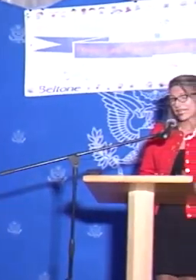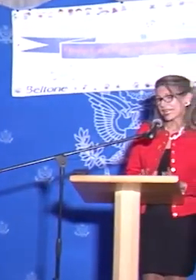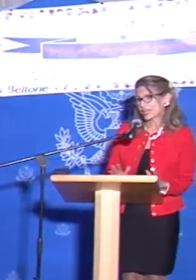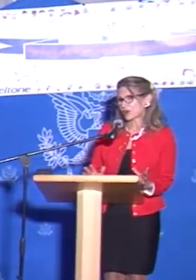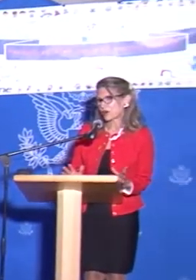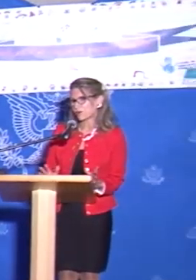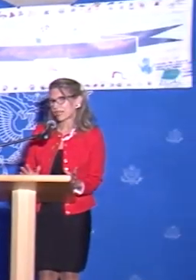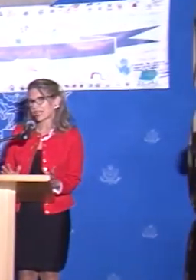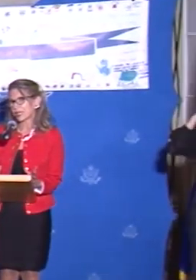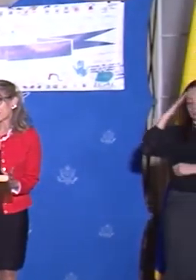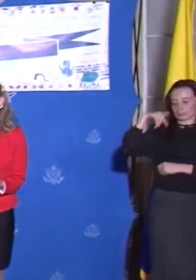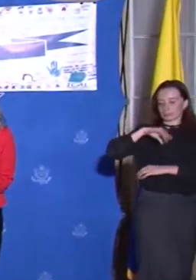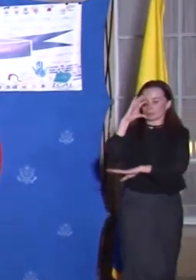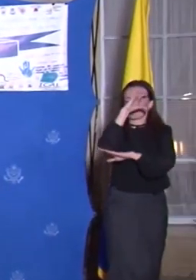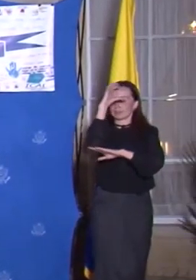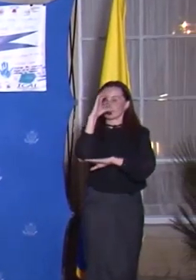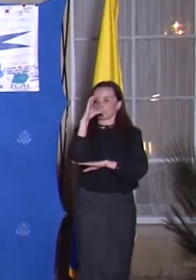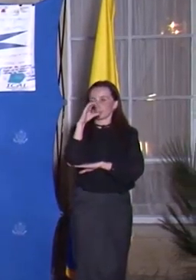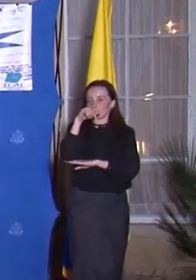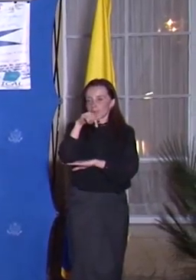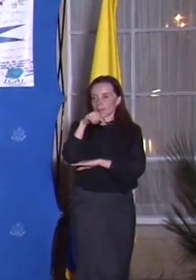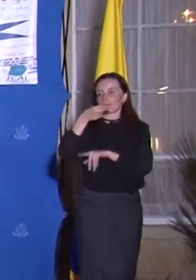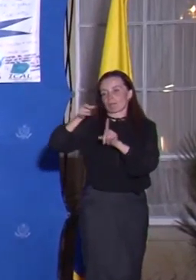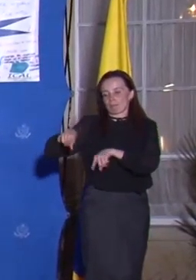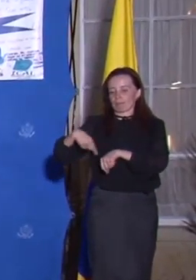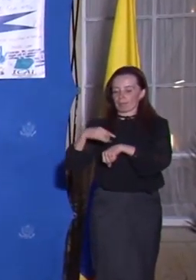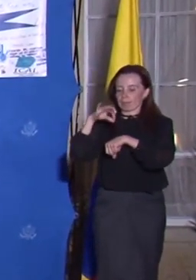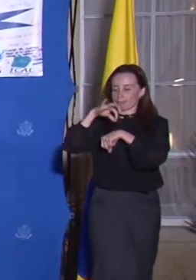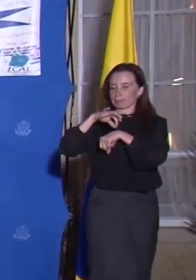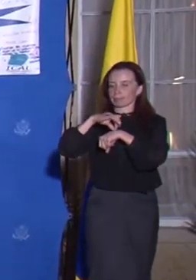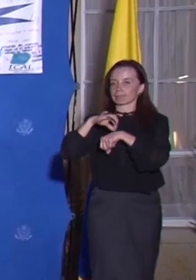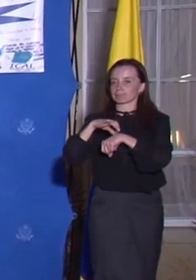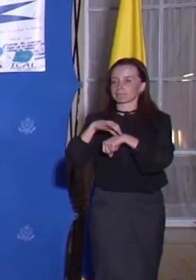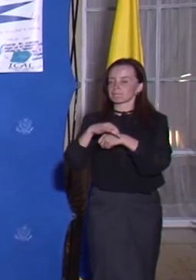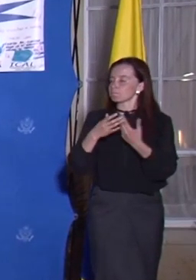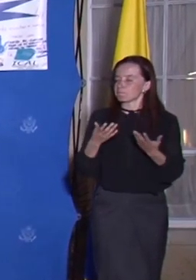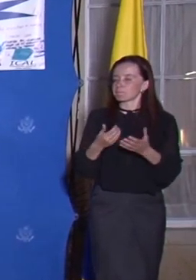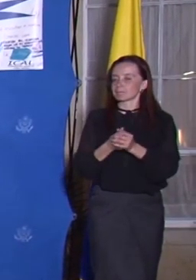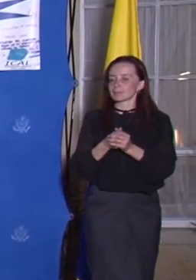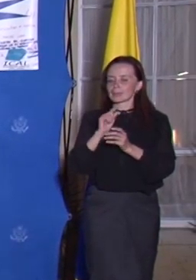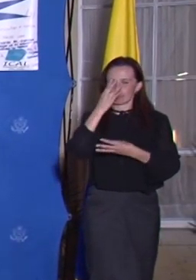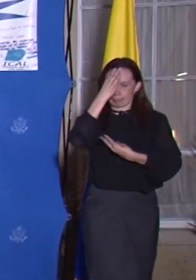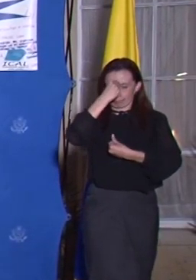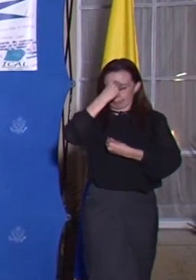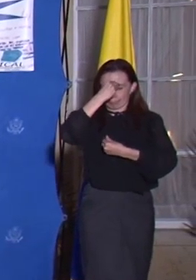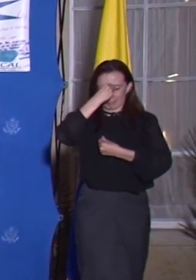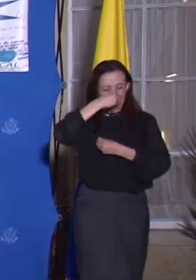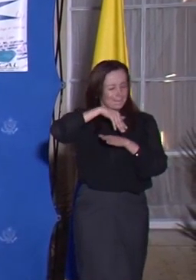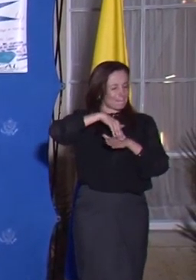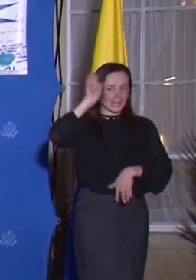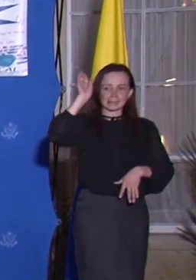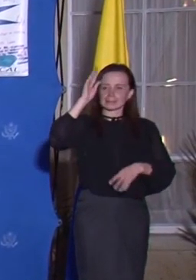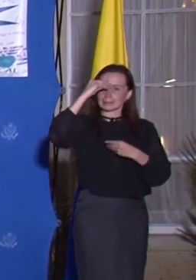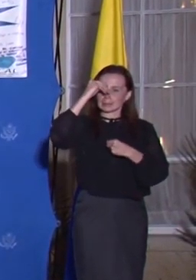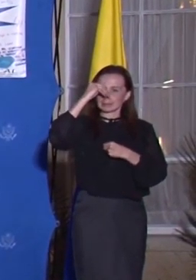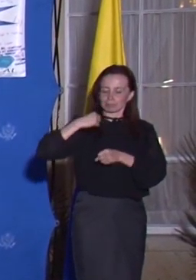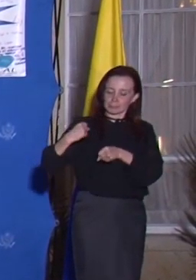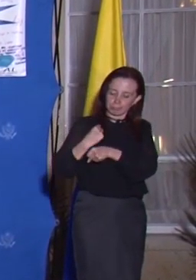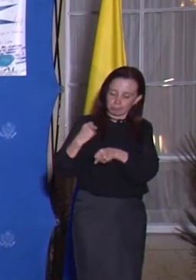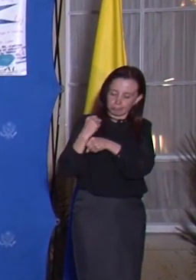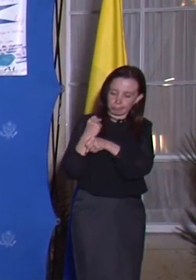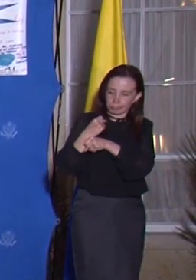Sabemos en Colombia que y en nuestra fundación, uno de los valores que más vivimos es el trabajo